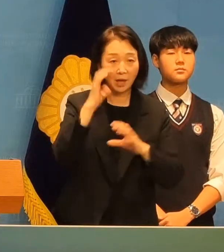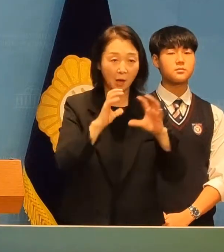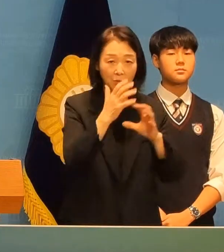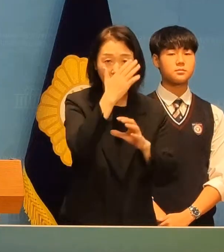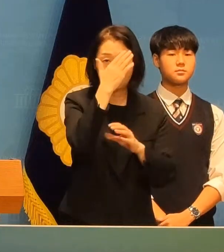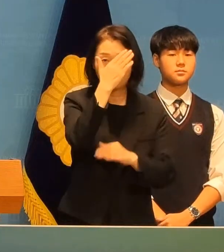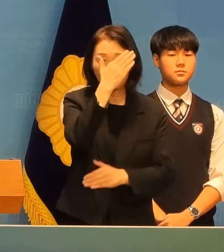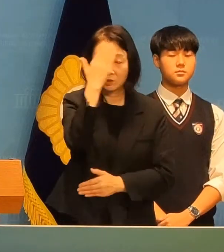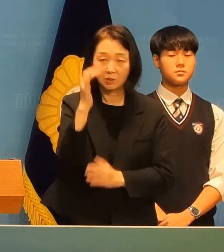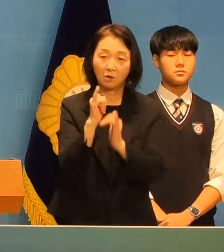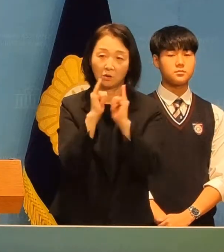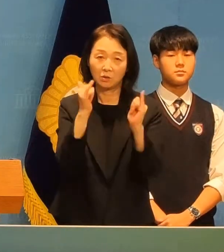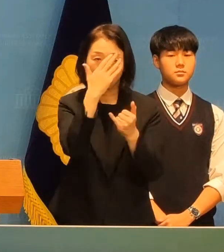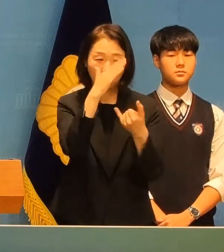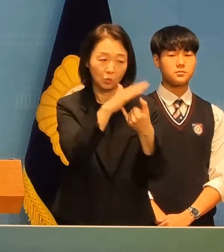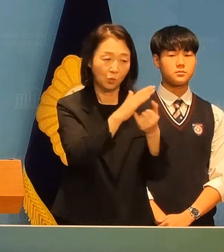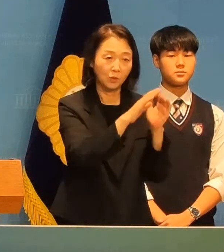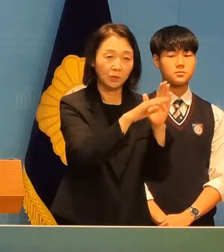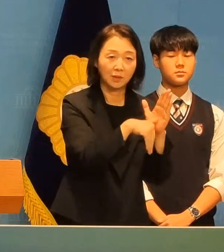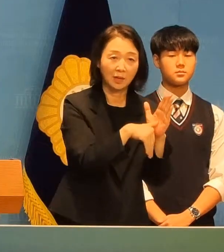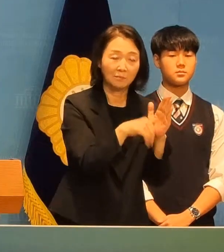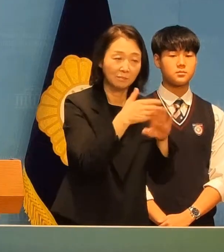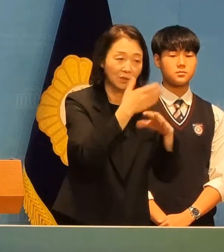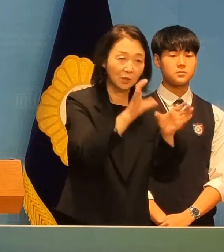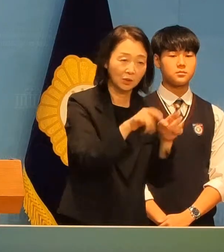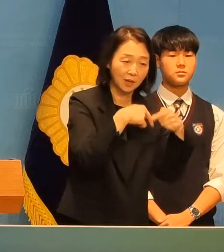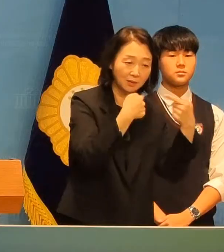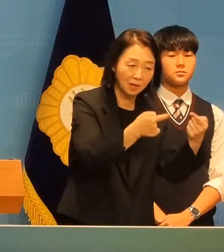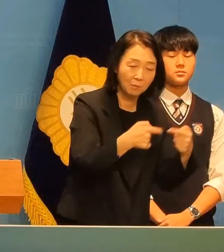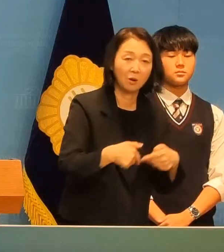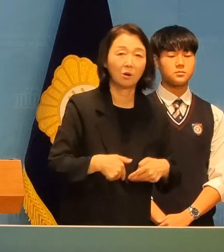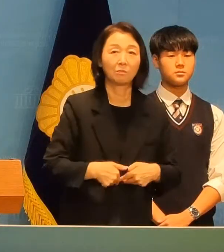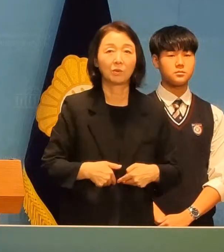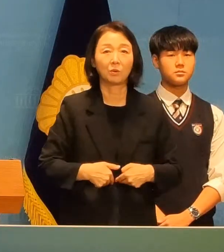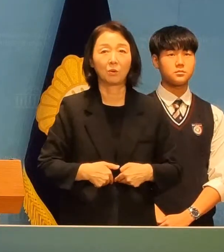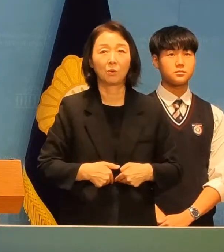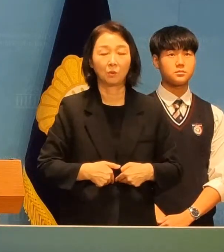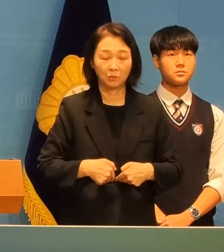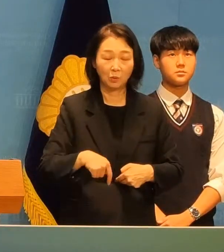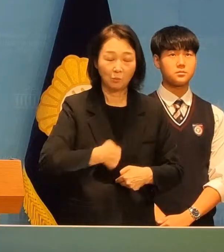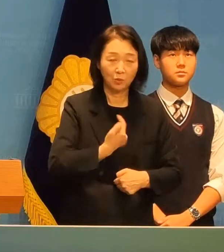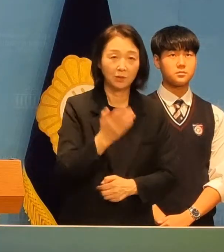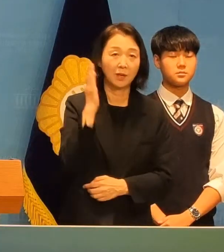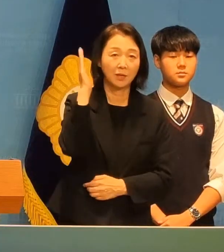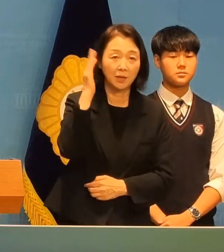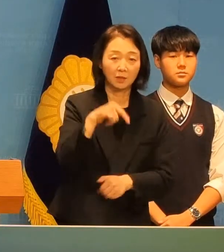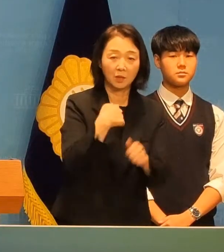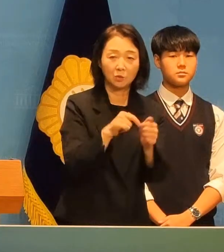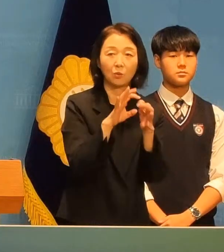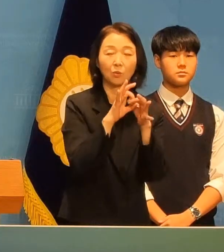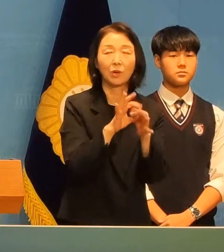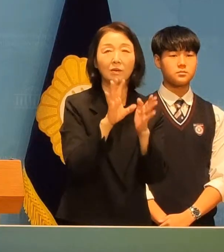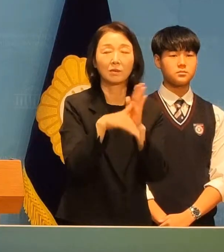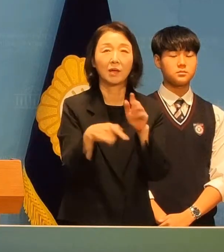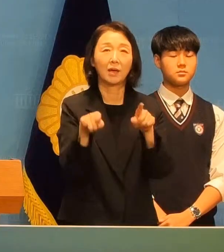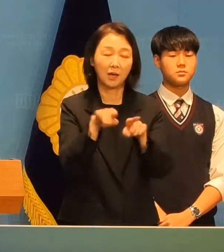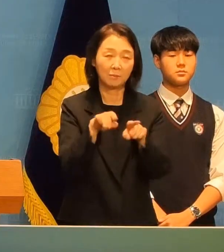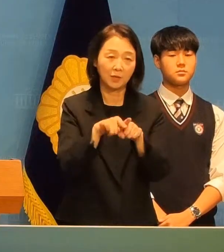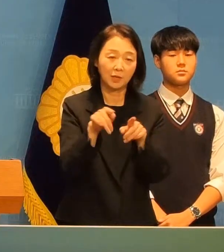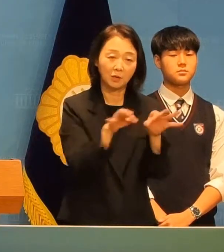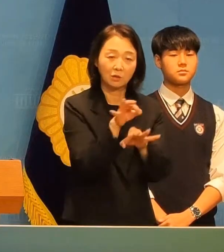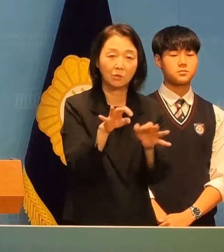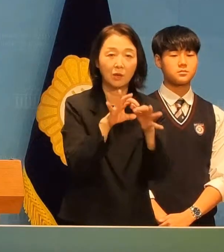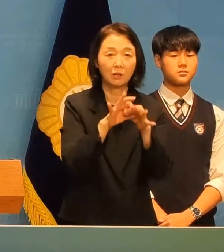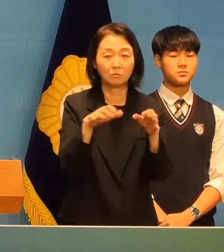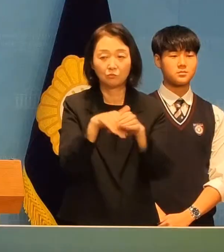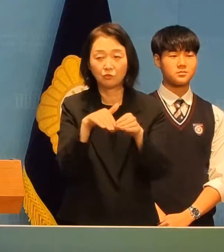아니라 청소년 시기에 각 정당에 참여하고 그리고 본인들의 이야기를 교육의 영역에서 그리고 경제 영역에서